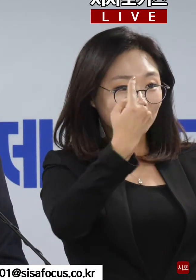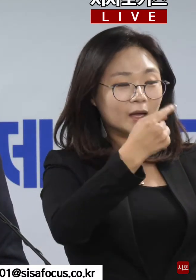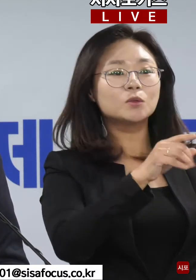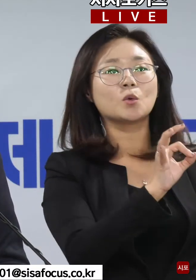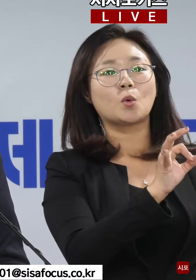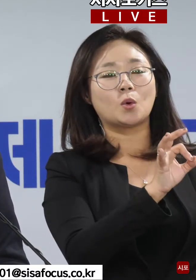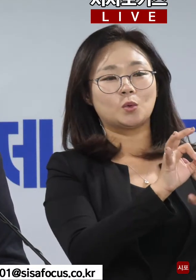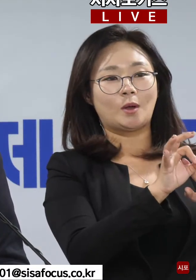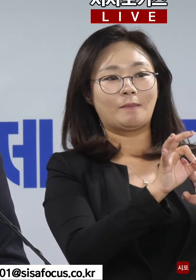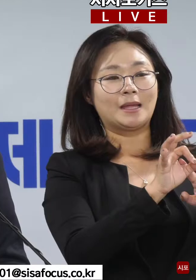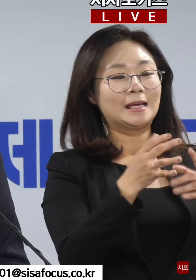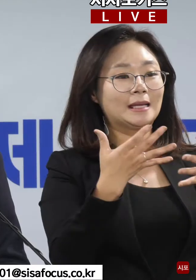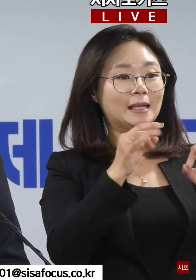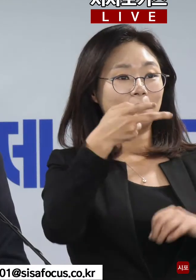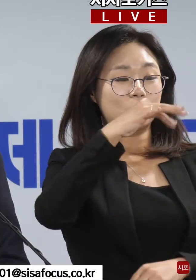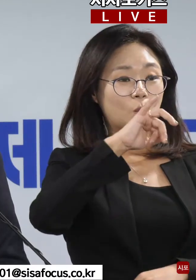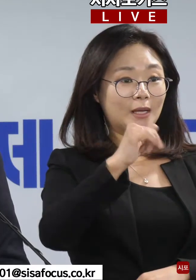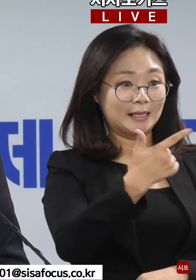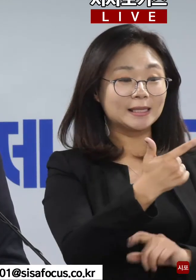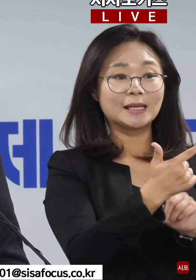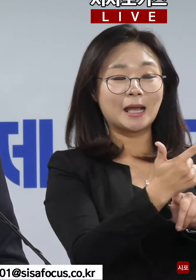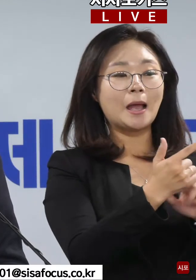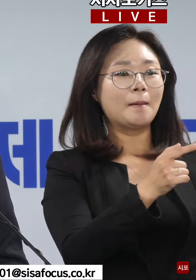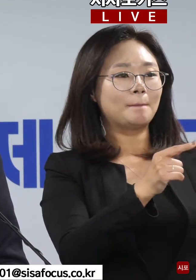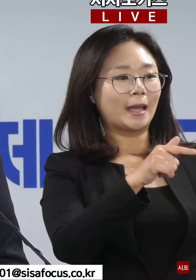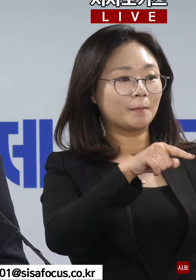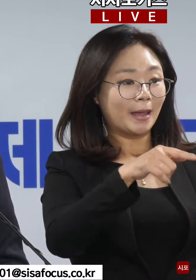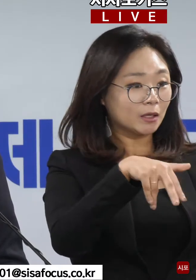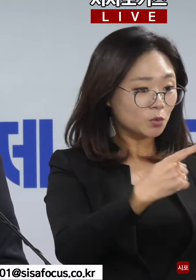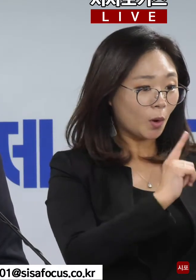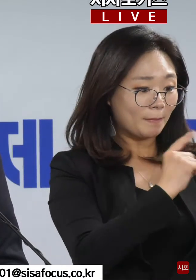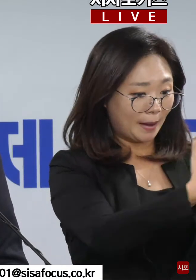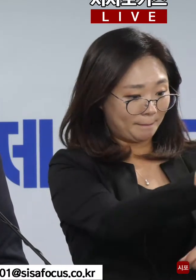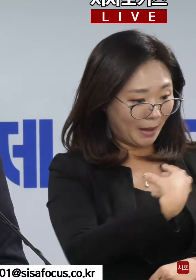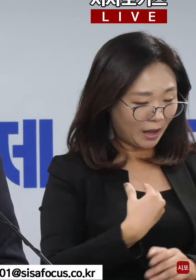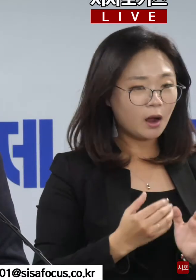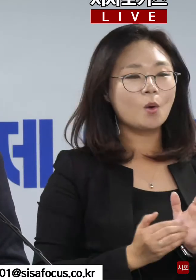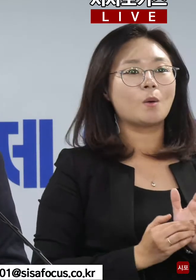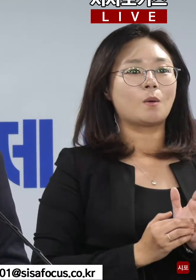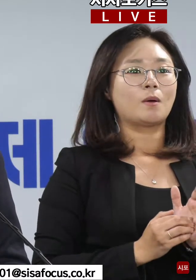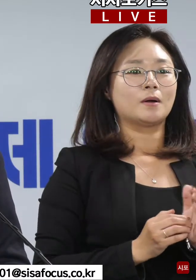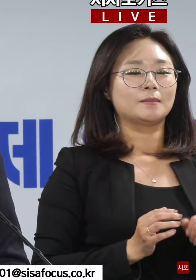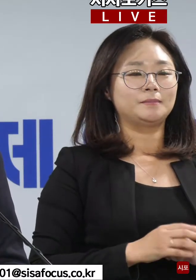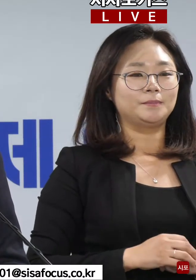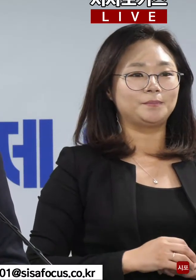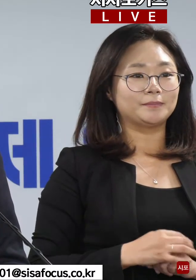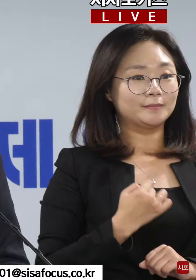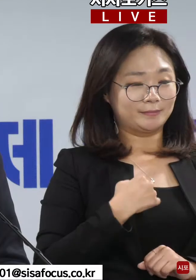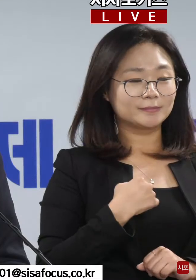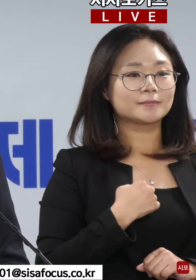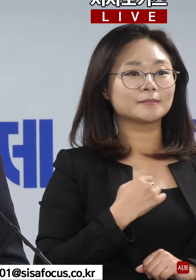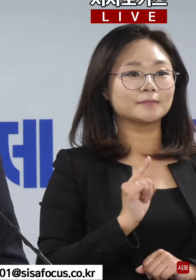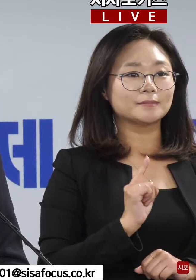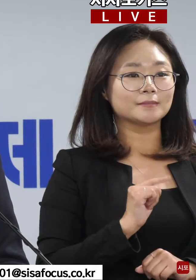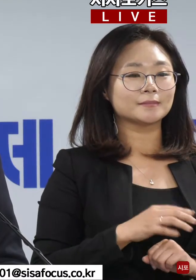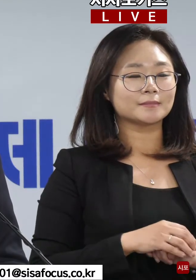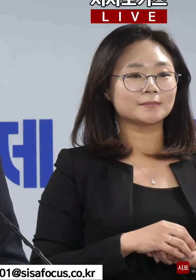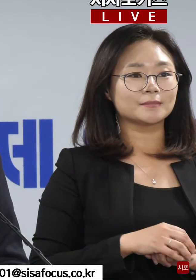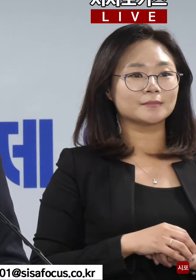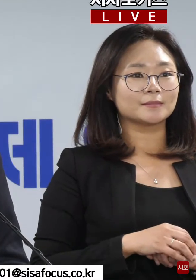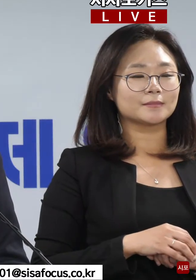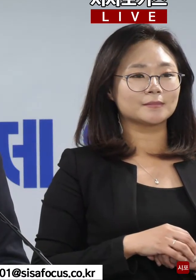또 김종인 총괄선대위원장께서 100조 원 지원을 말씀하셨기 때문에 저는 최소한